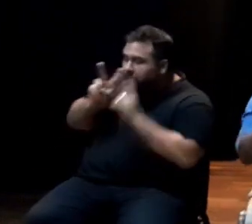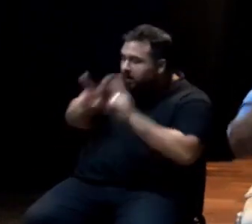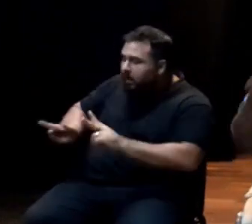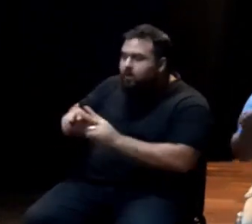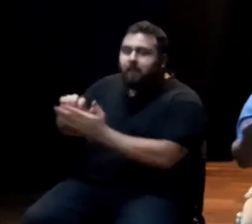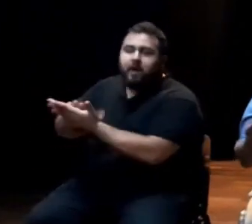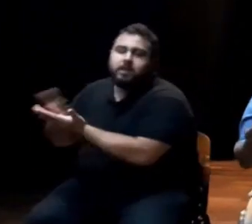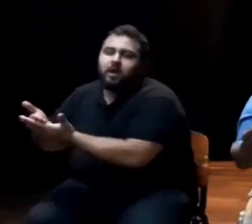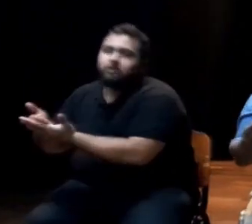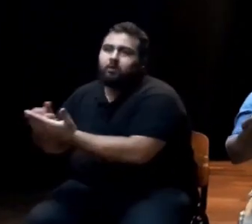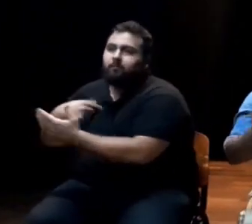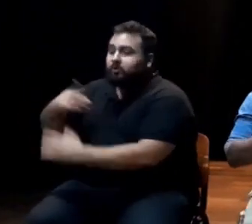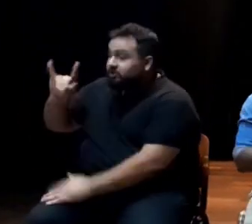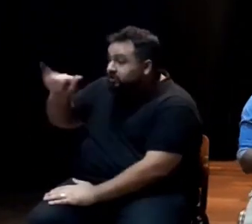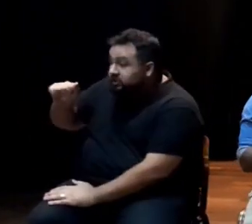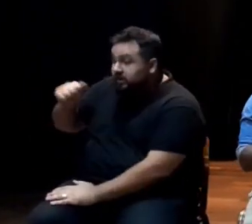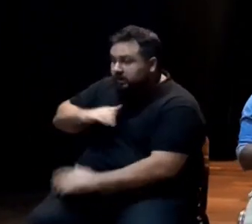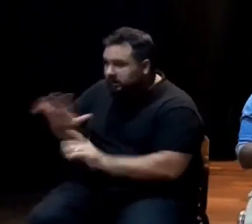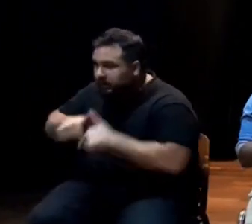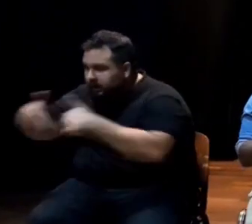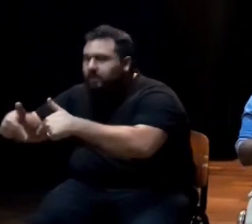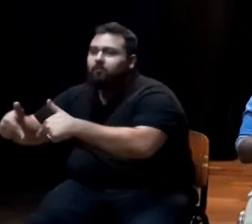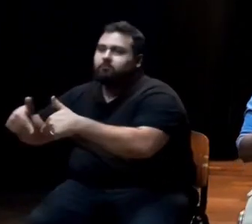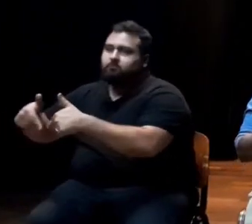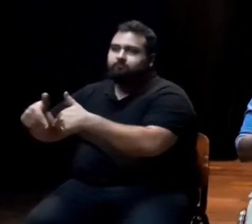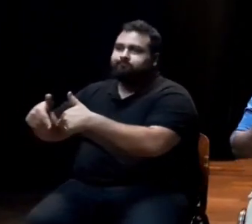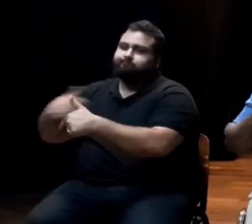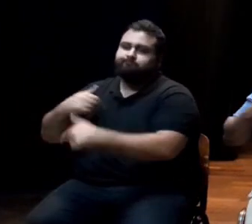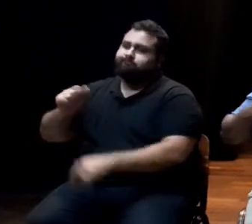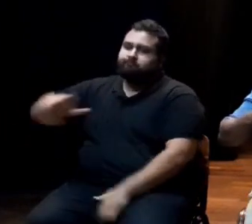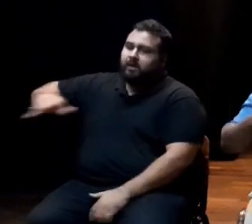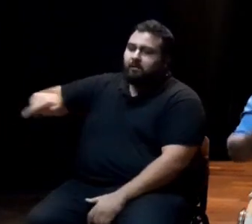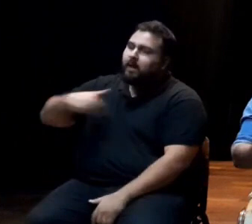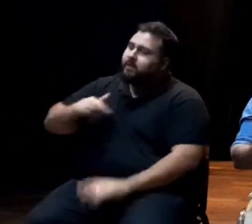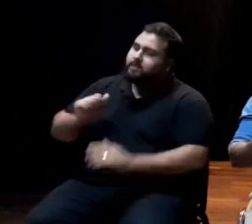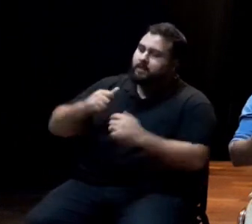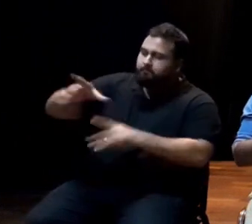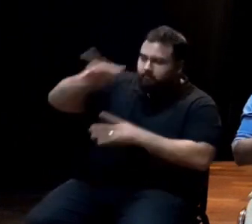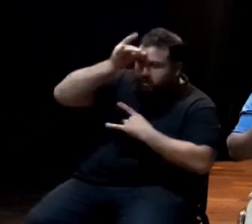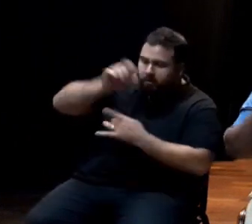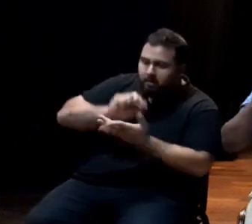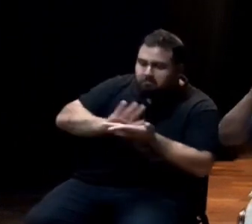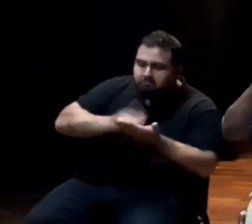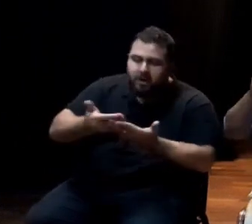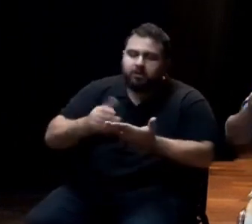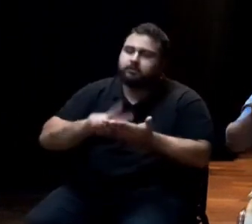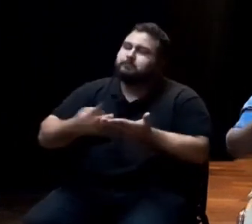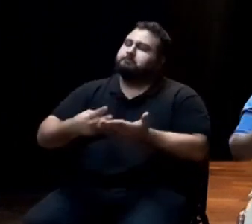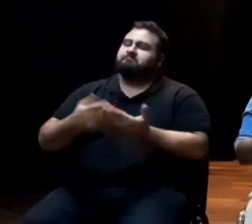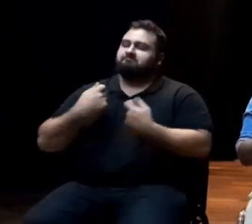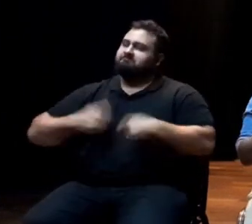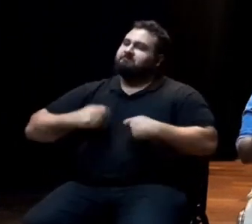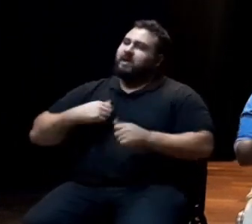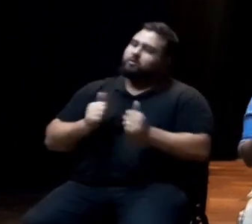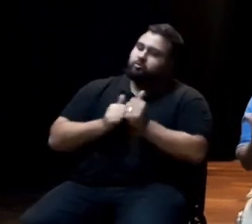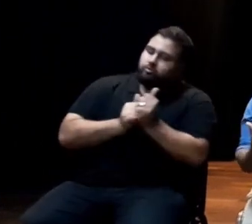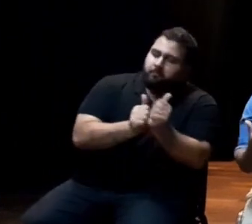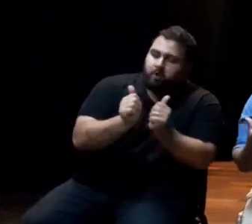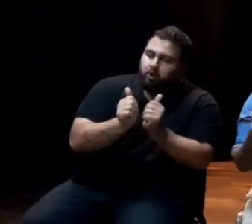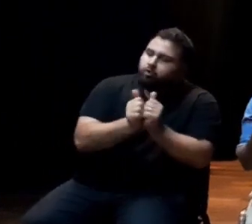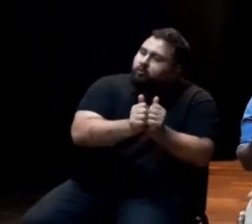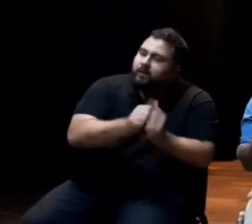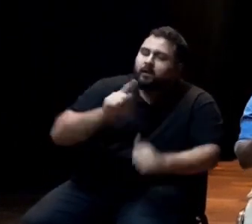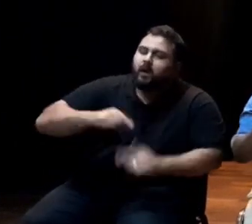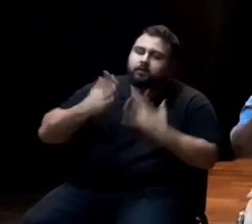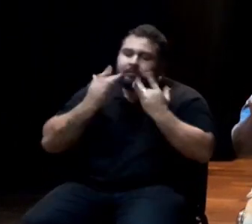só para o dia da ação. E não é. A interpretação é um processo. Eu preciso acompanhar você no ensaio. Se é um